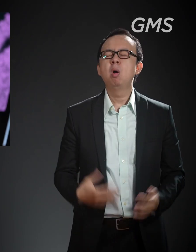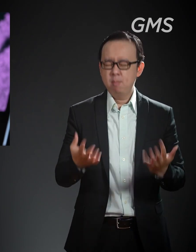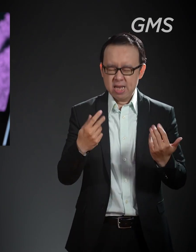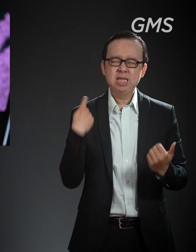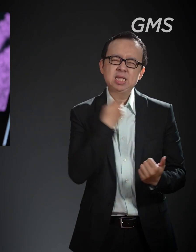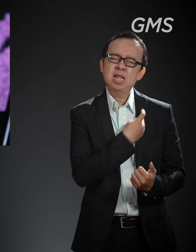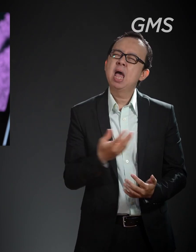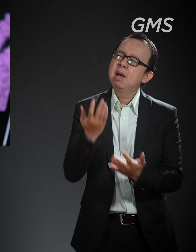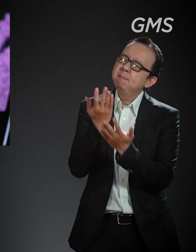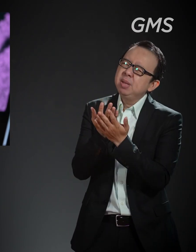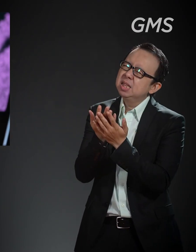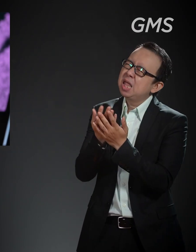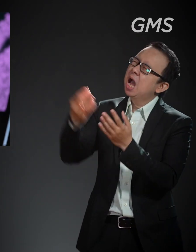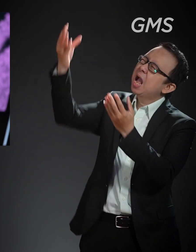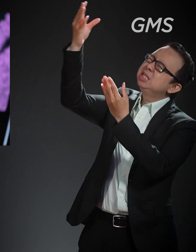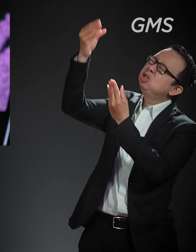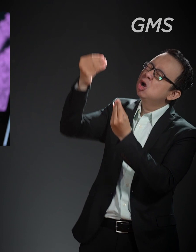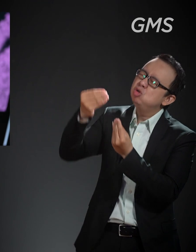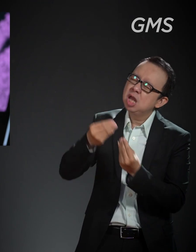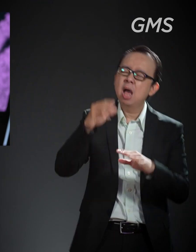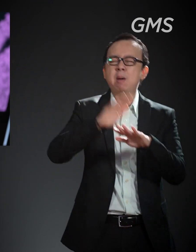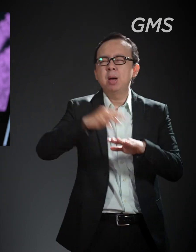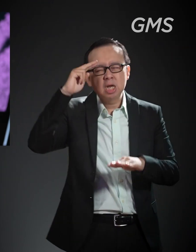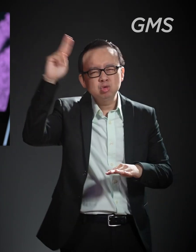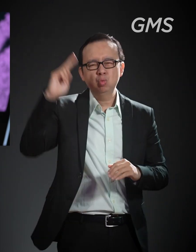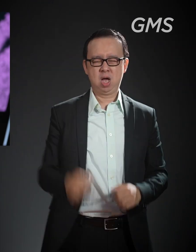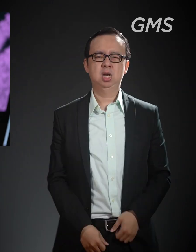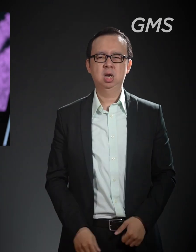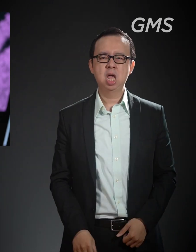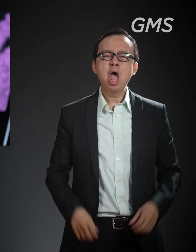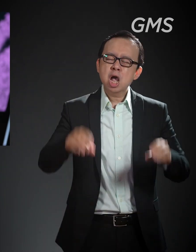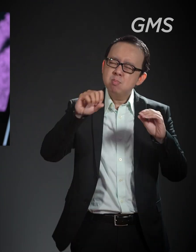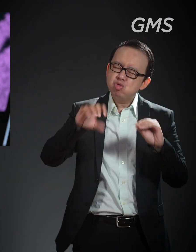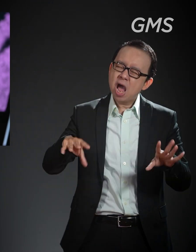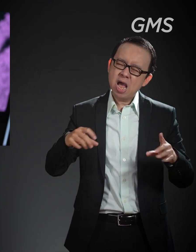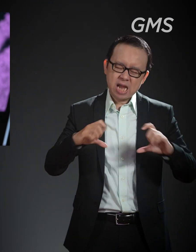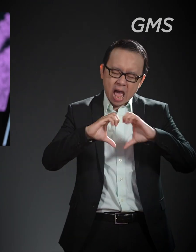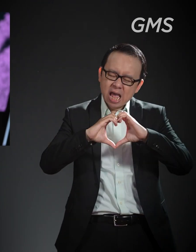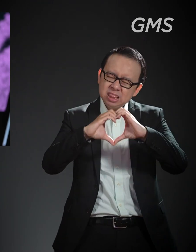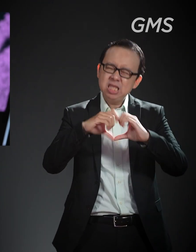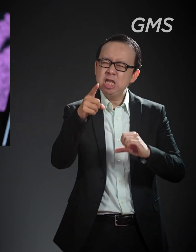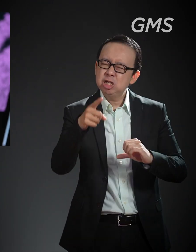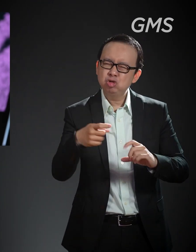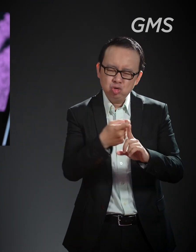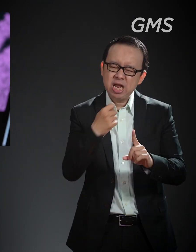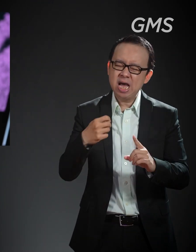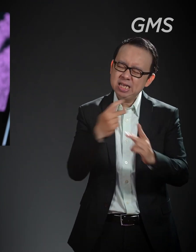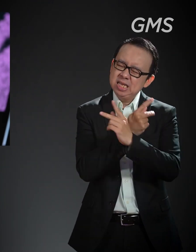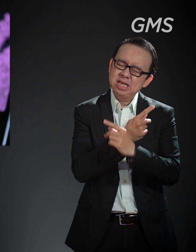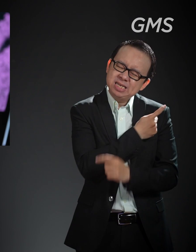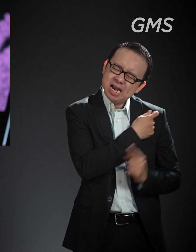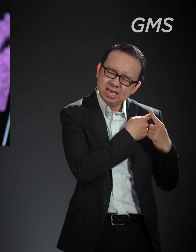Allah, yaitu hati yang suka memberi. Kemurahan hati itu dari Kristus datangnya. Tidak pernah jatuh miskin orang yang